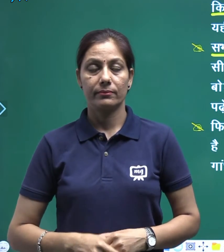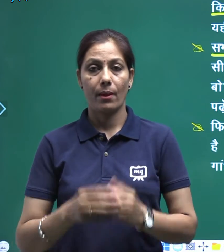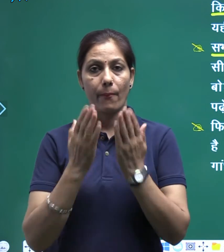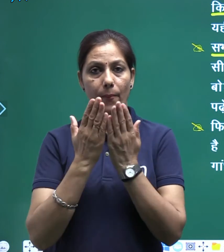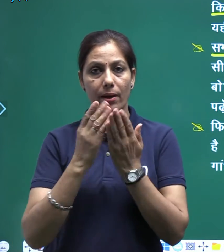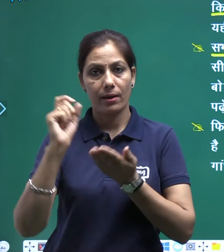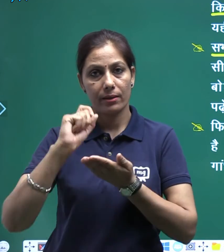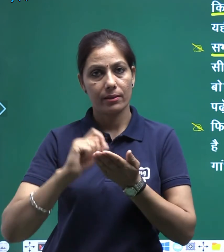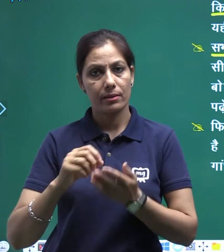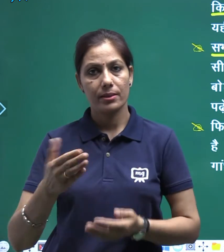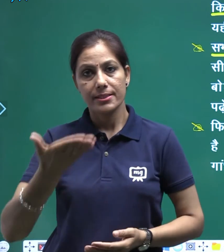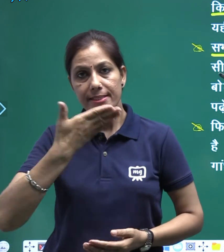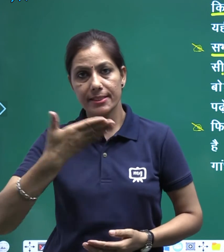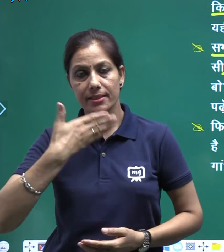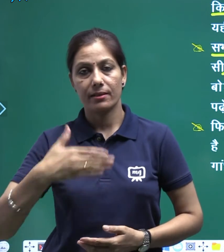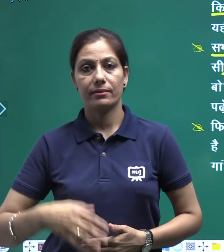पढ़ना लिखना सीख जाए।